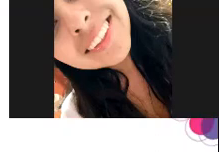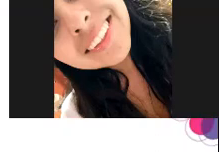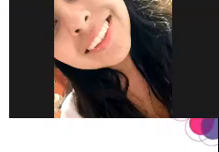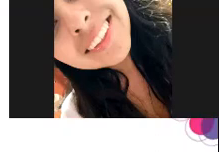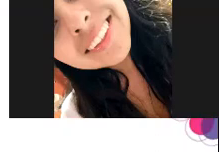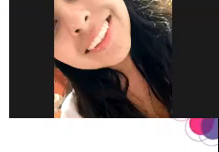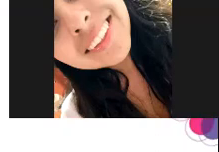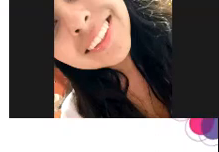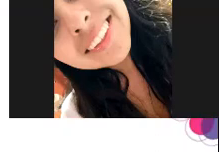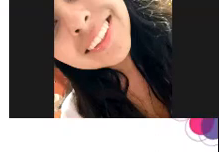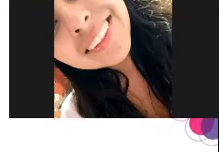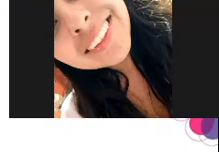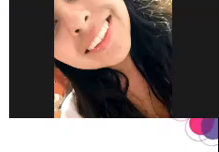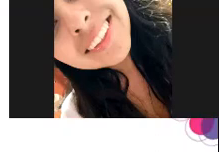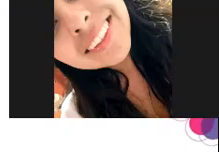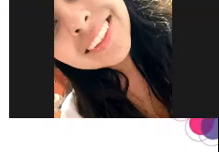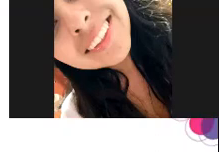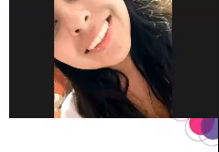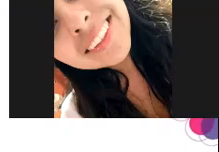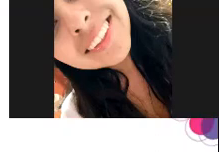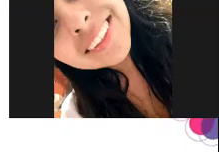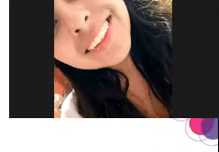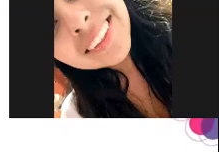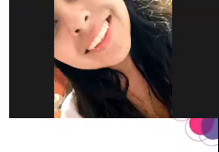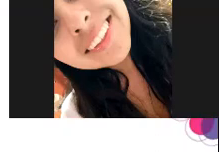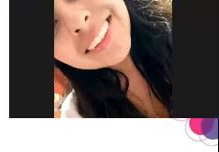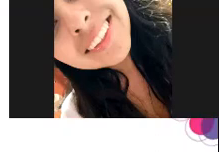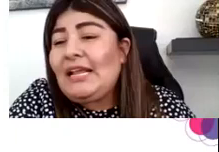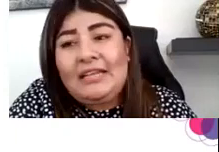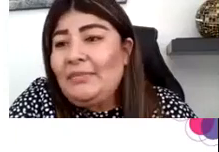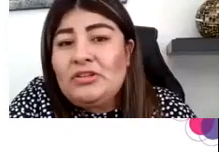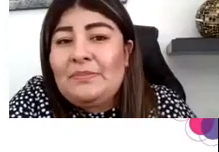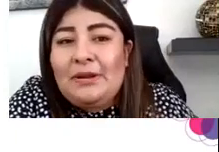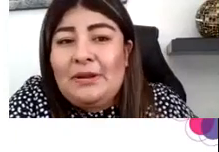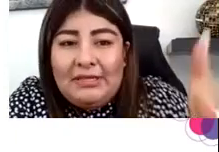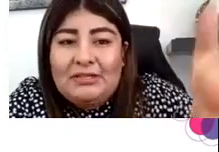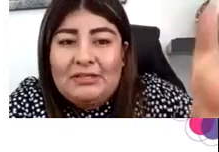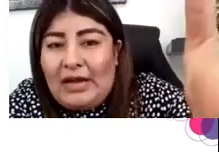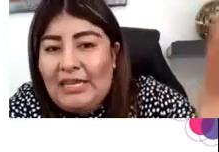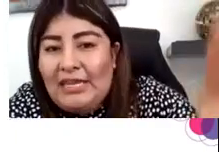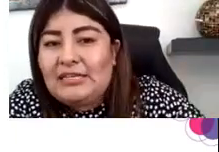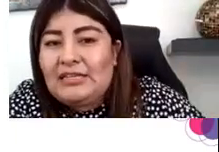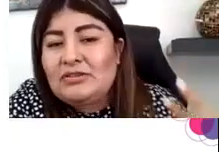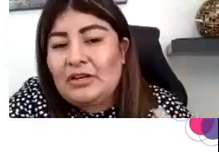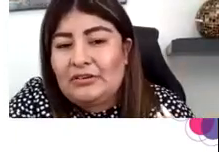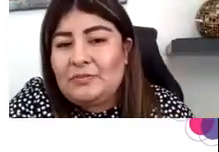dicho. Es que en términos me causa un poco de conflicto. Ajá, en términos simplemente es como aquí dice, términos correctos, persona